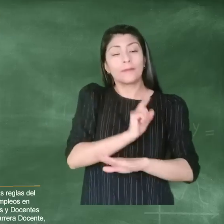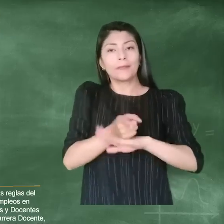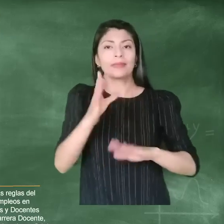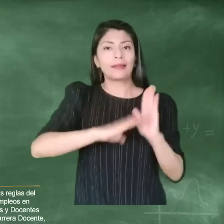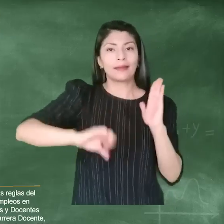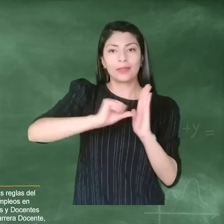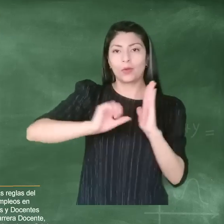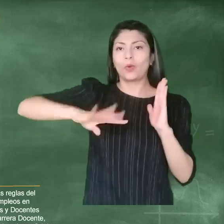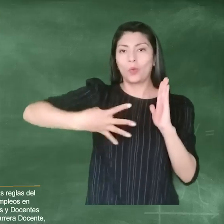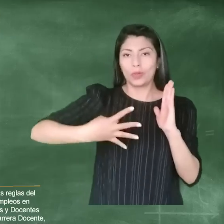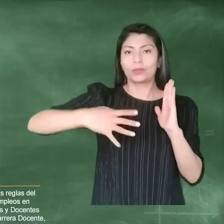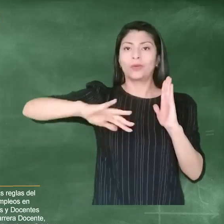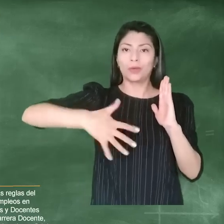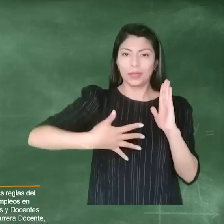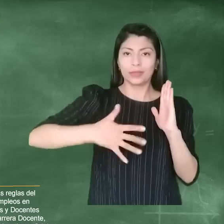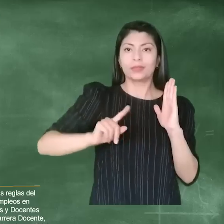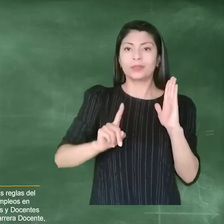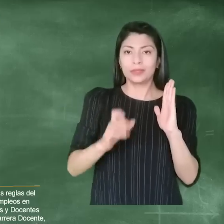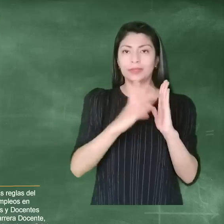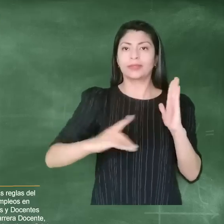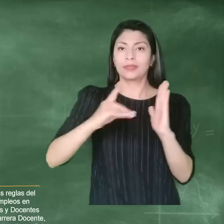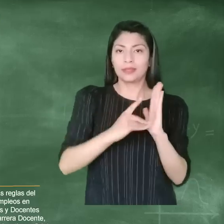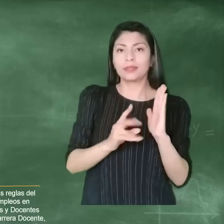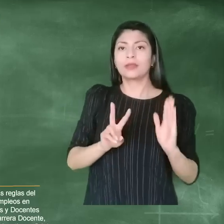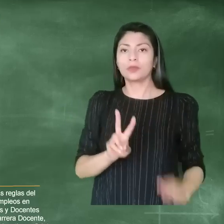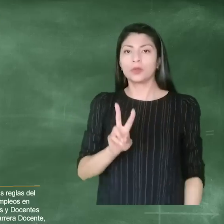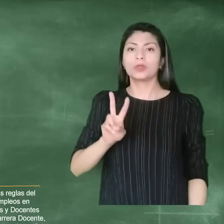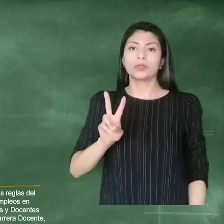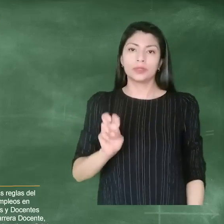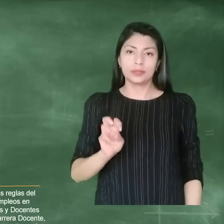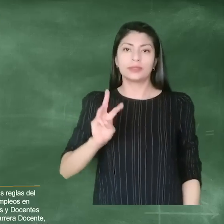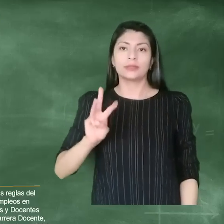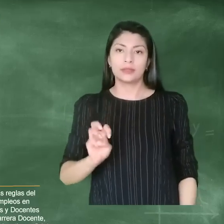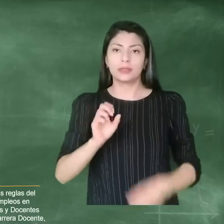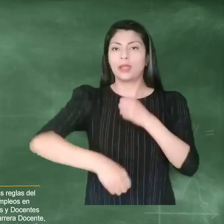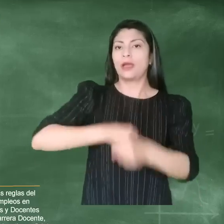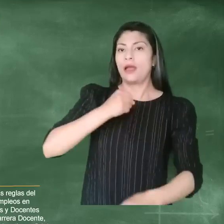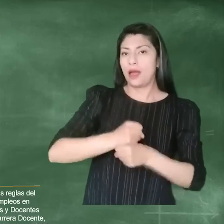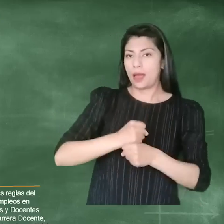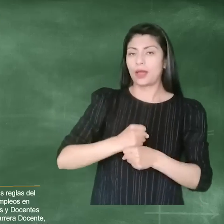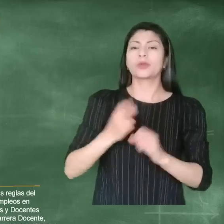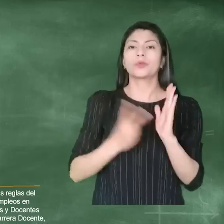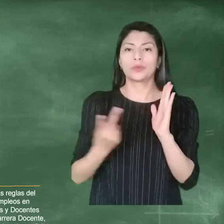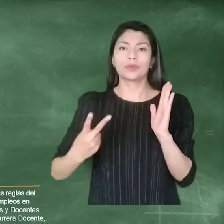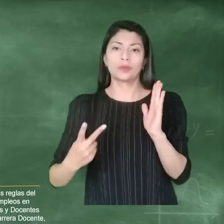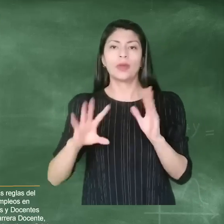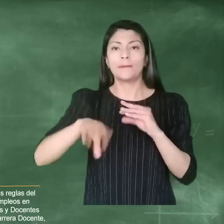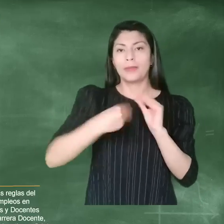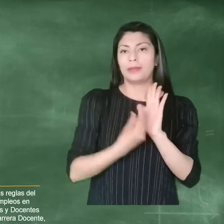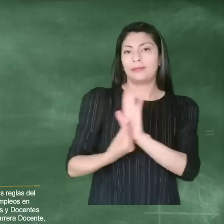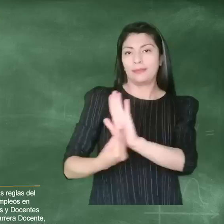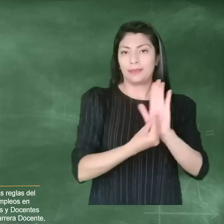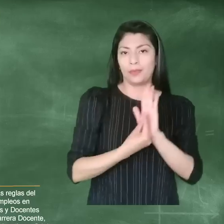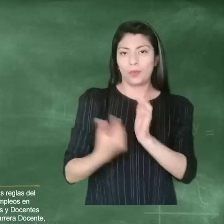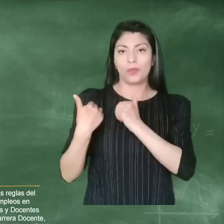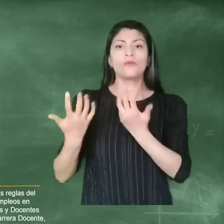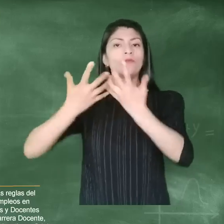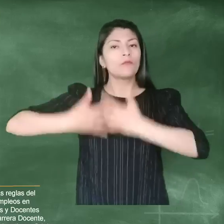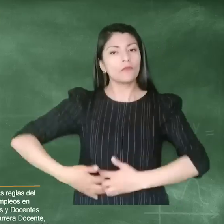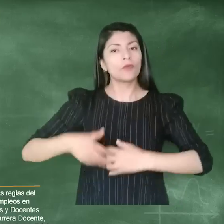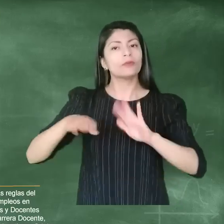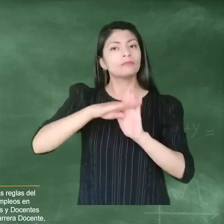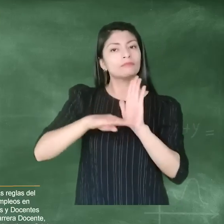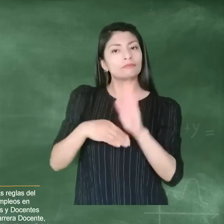con lo establecido en los artículos 4, 5 y 6 del Decreto Ley 1278 de 2002 y en el Manual